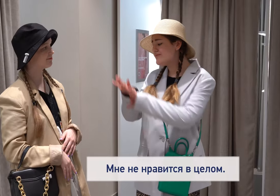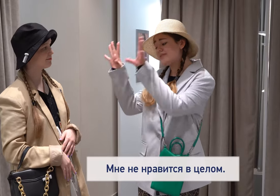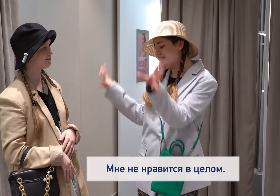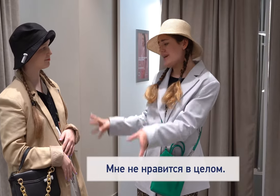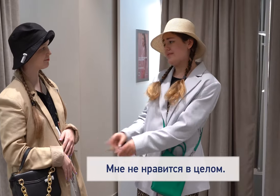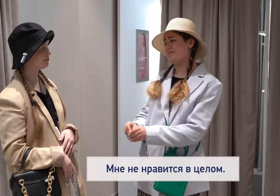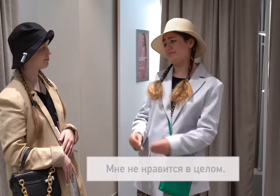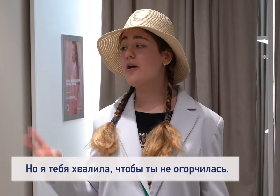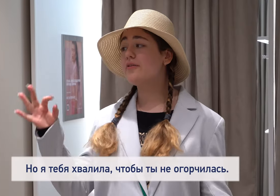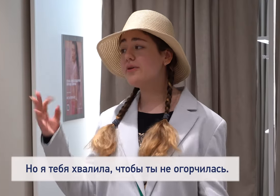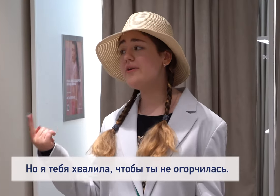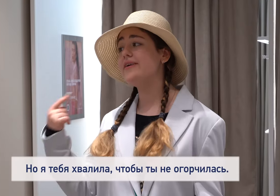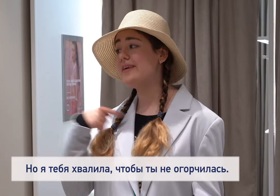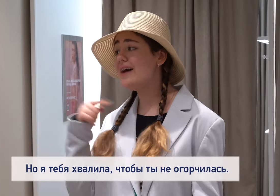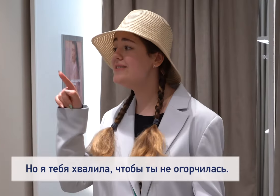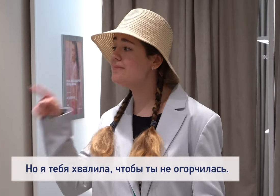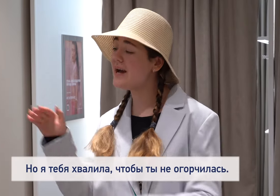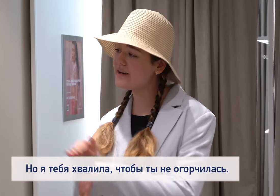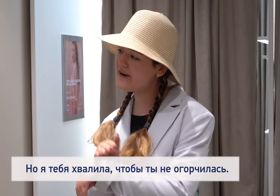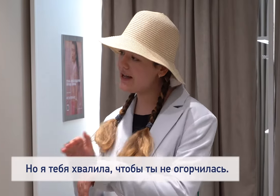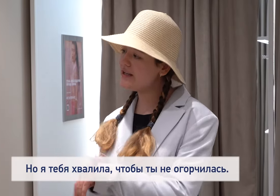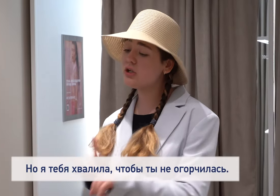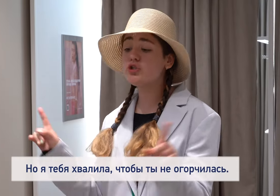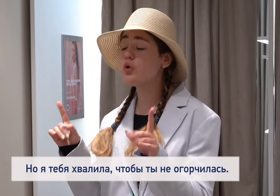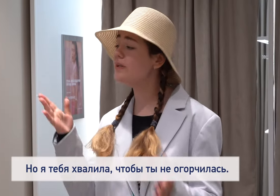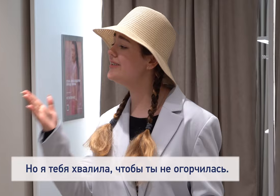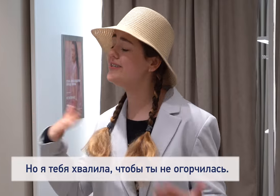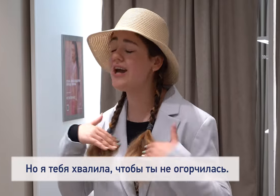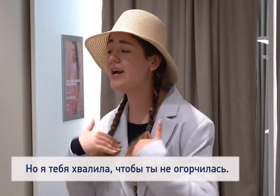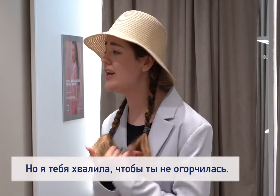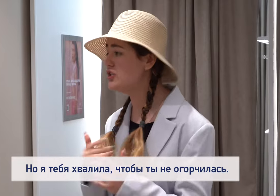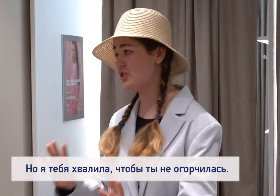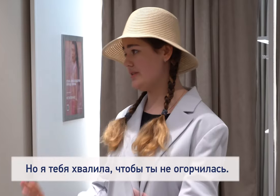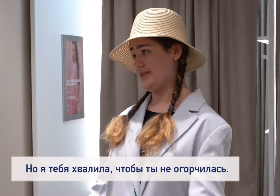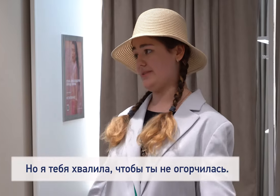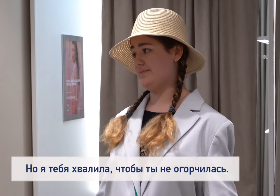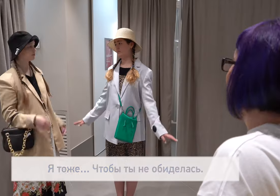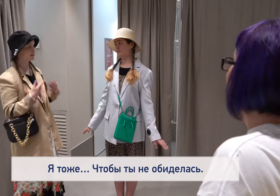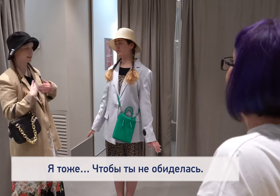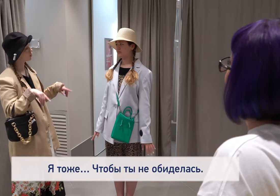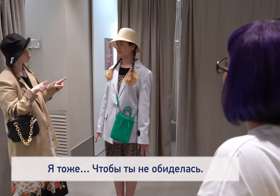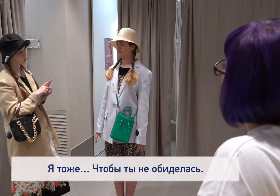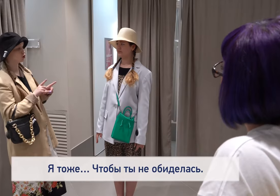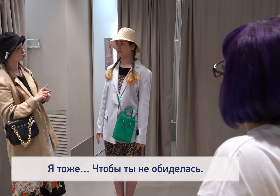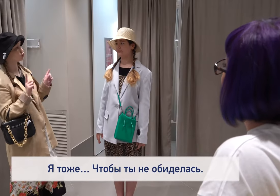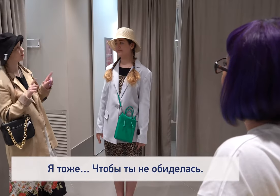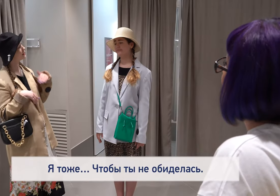целом. Но я тебя хвалила, чтобы ты не огорчилась. Я тоже. Чтобы ты